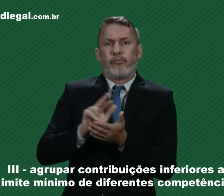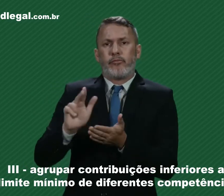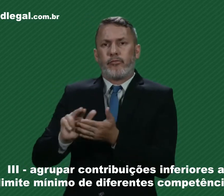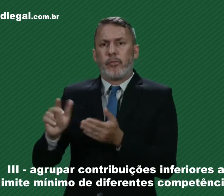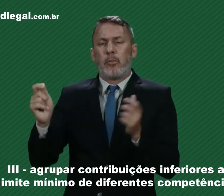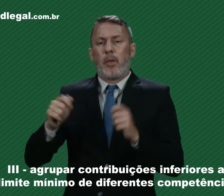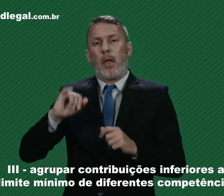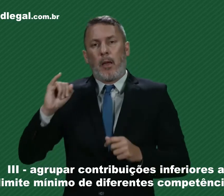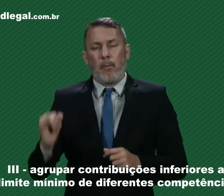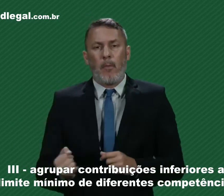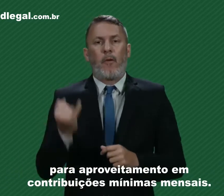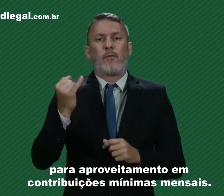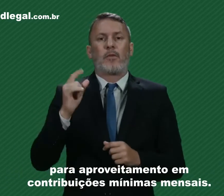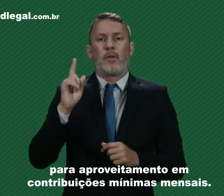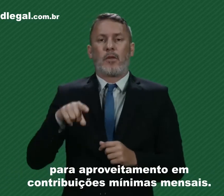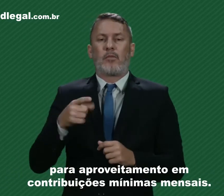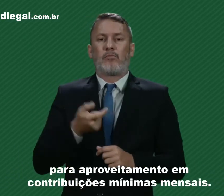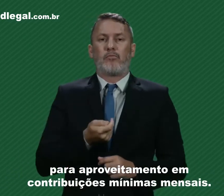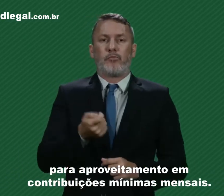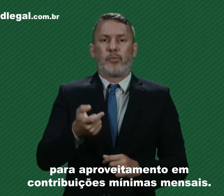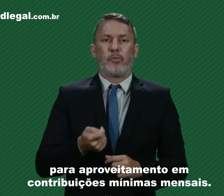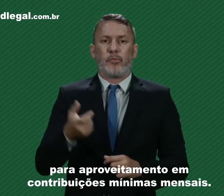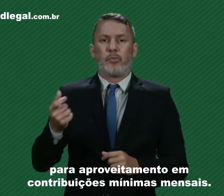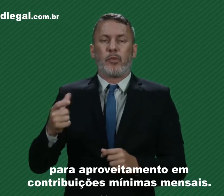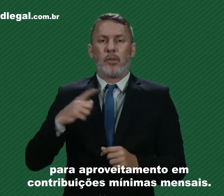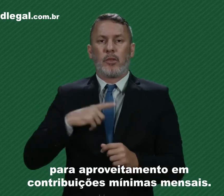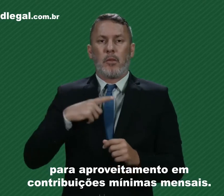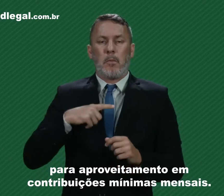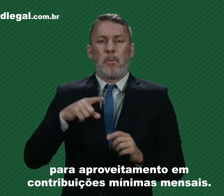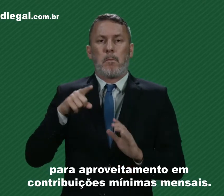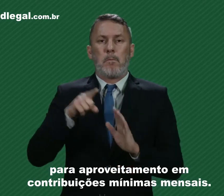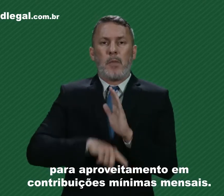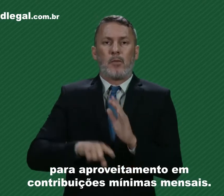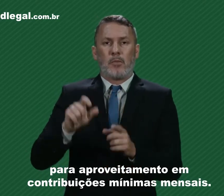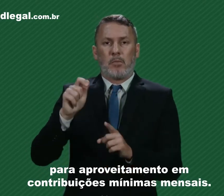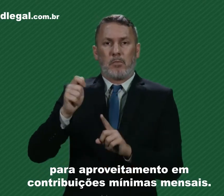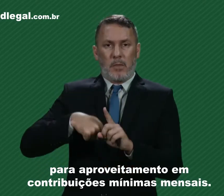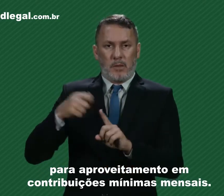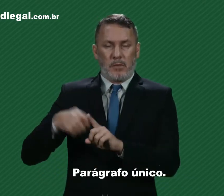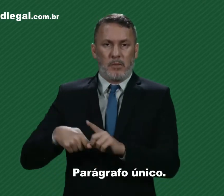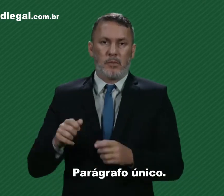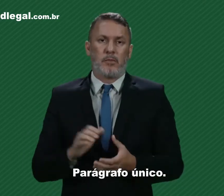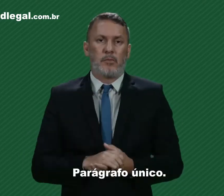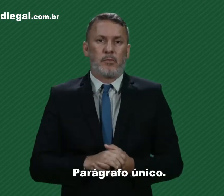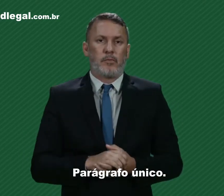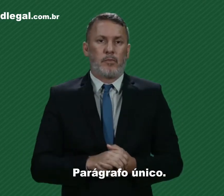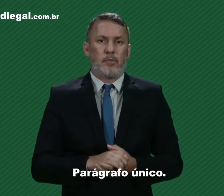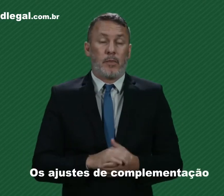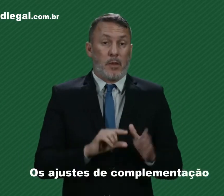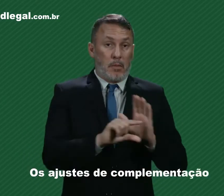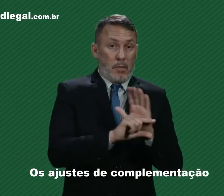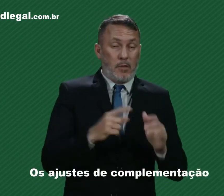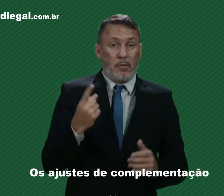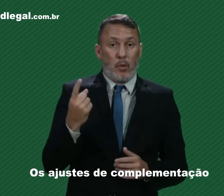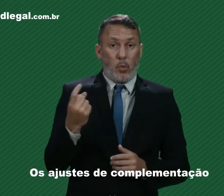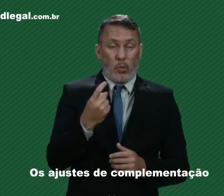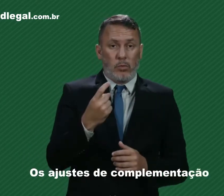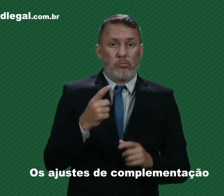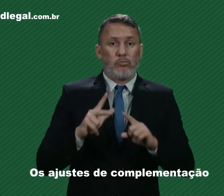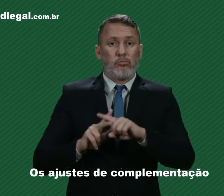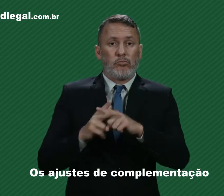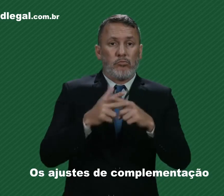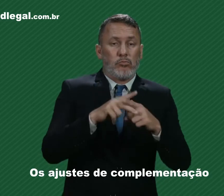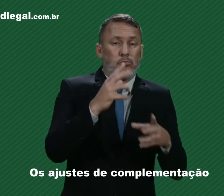de diferentes competências para aproveitamento em contribuições mínimas mensais. Parágrafo único. Os ajustes